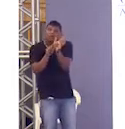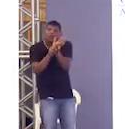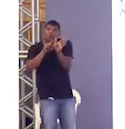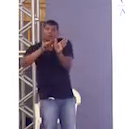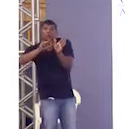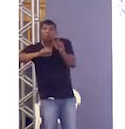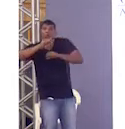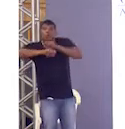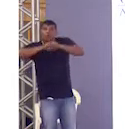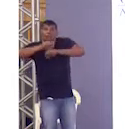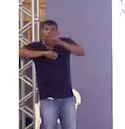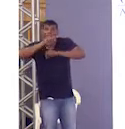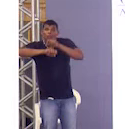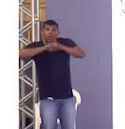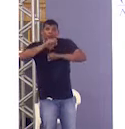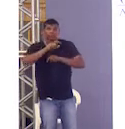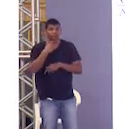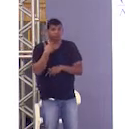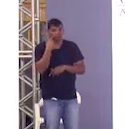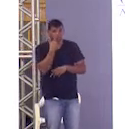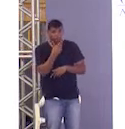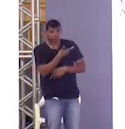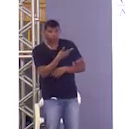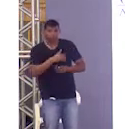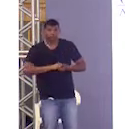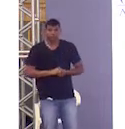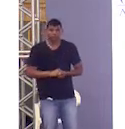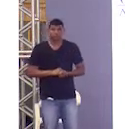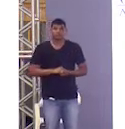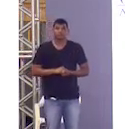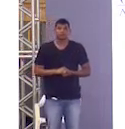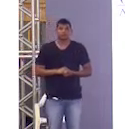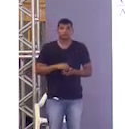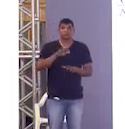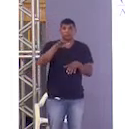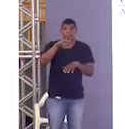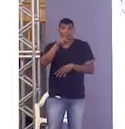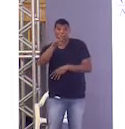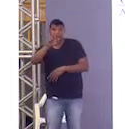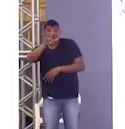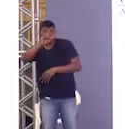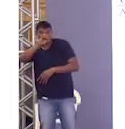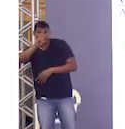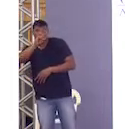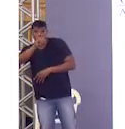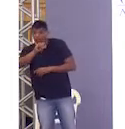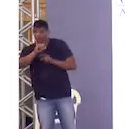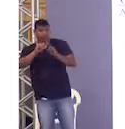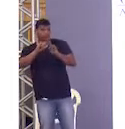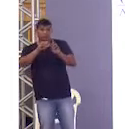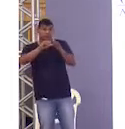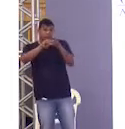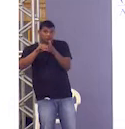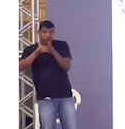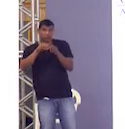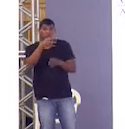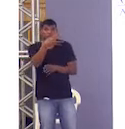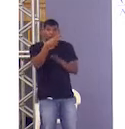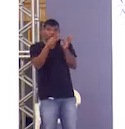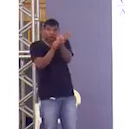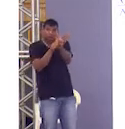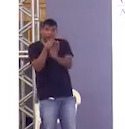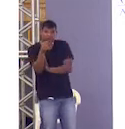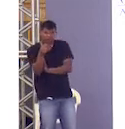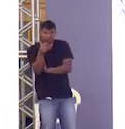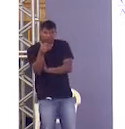da parte inteira com o antiperíodo. Eu não conto o período aqui na hora da subtração. Então eu pego